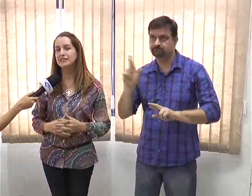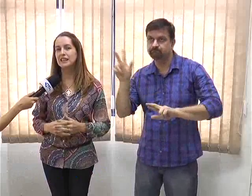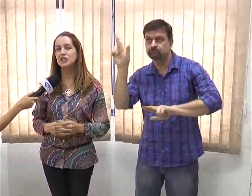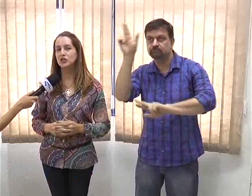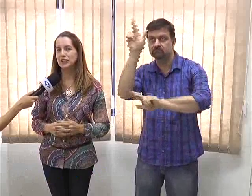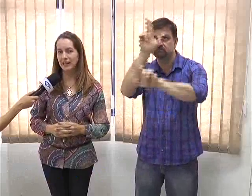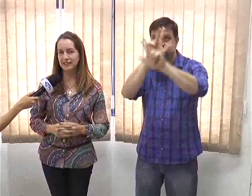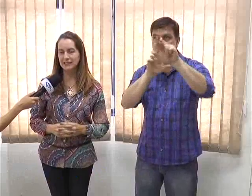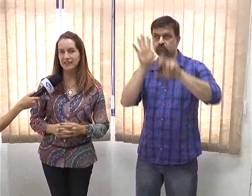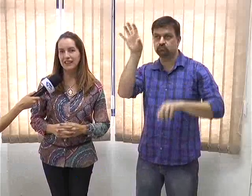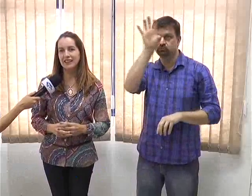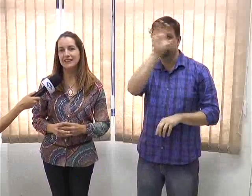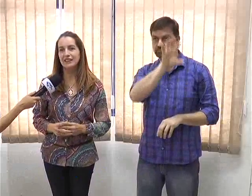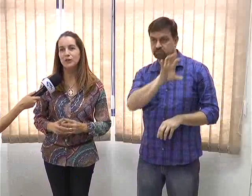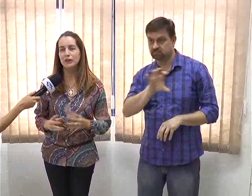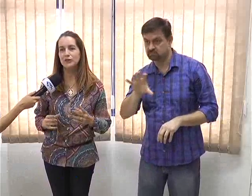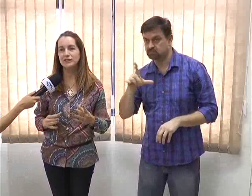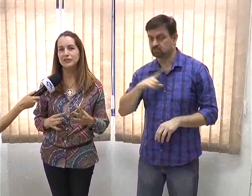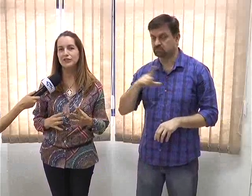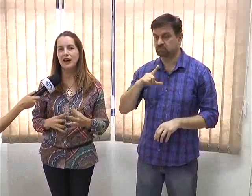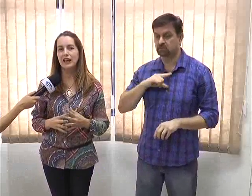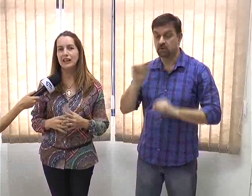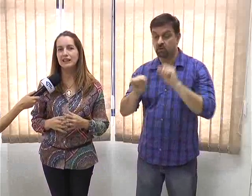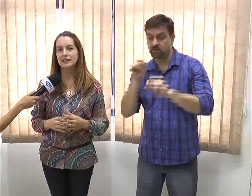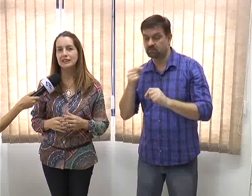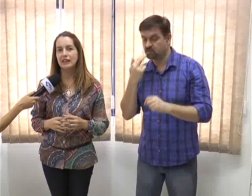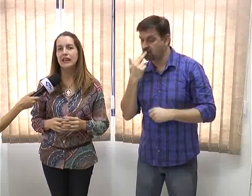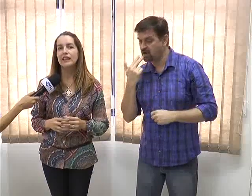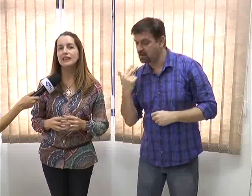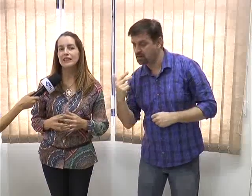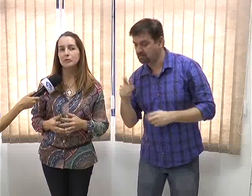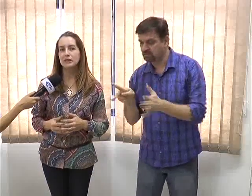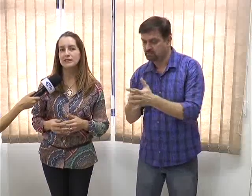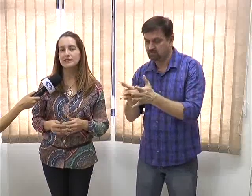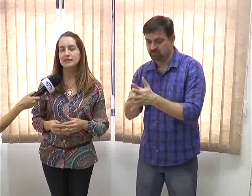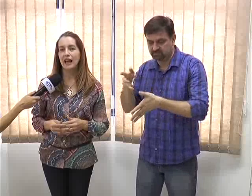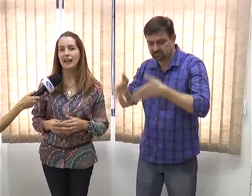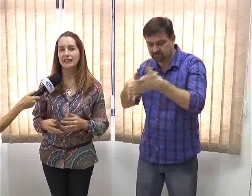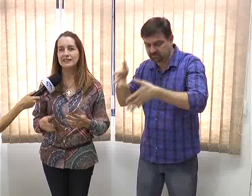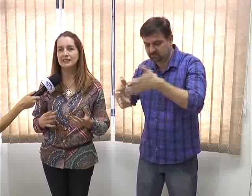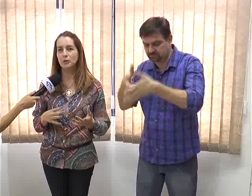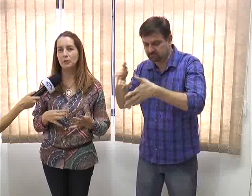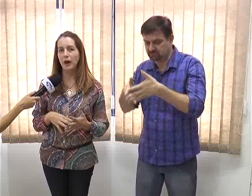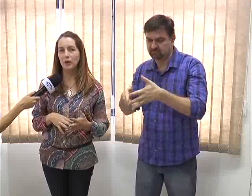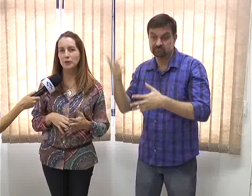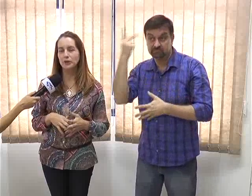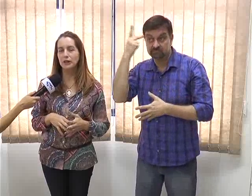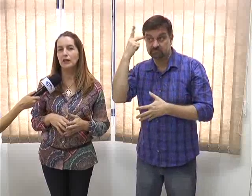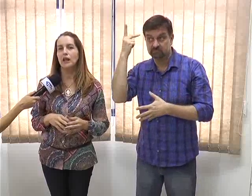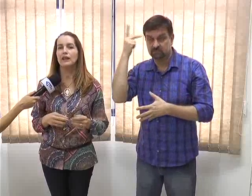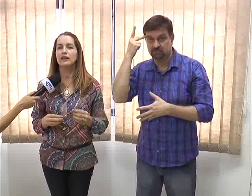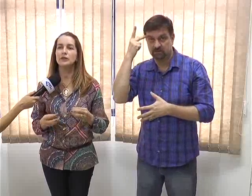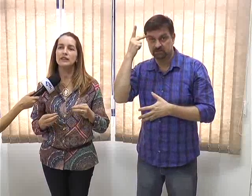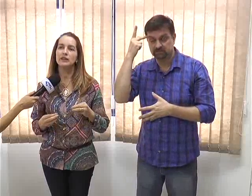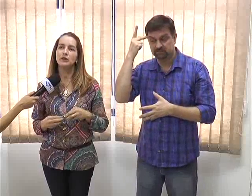regionais. Então, o que você fala em Libras aqui em São Paulo, aqui no interior,